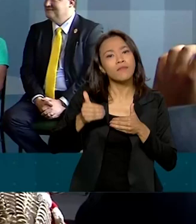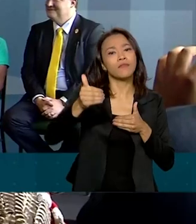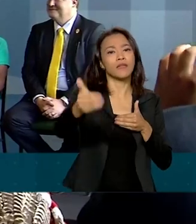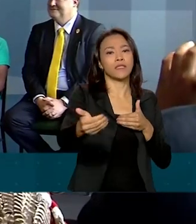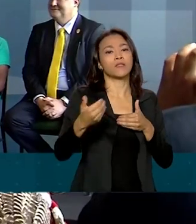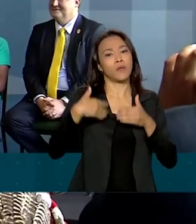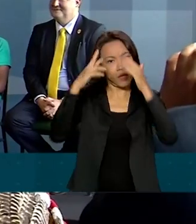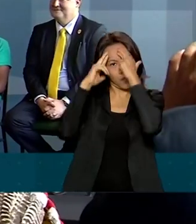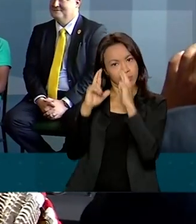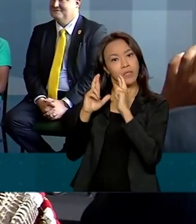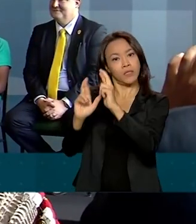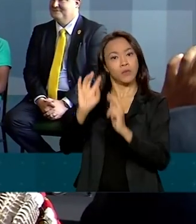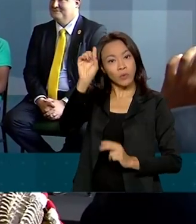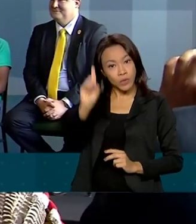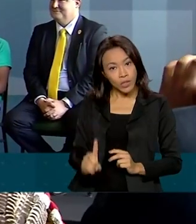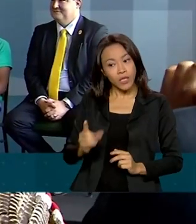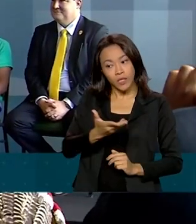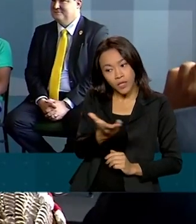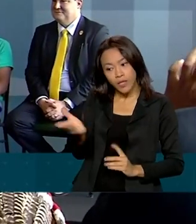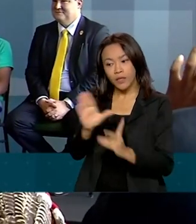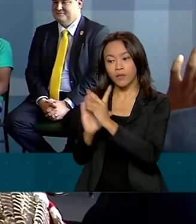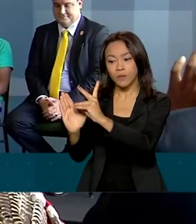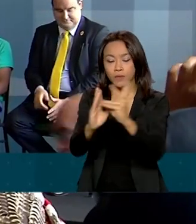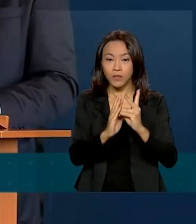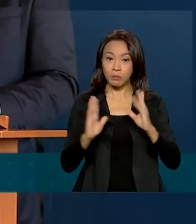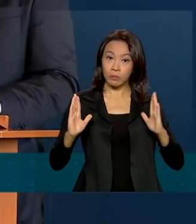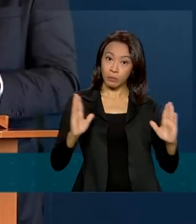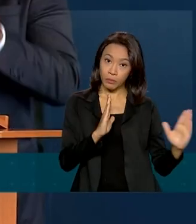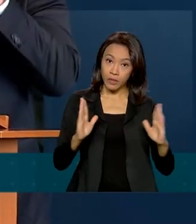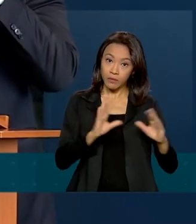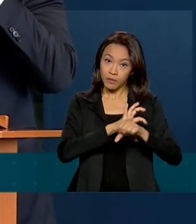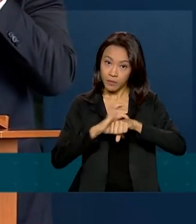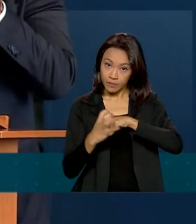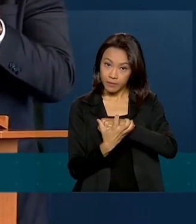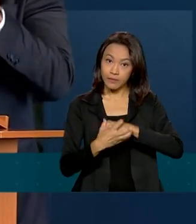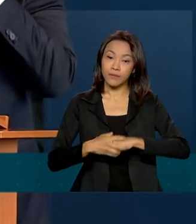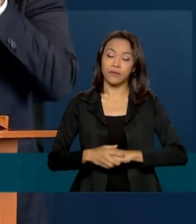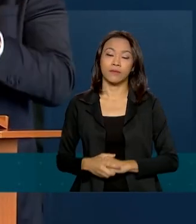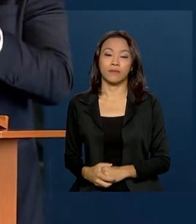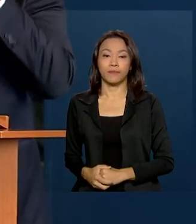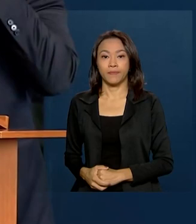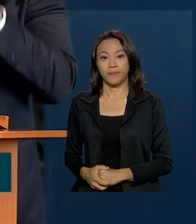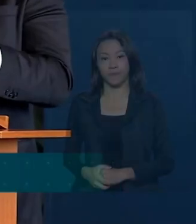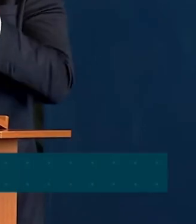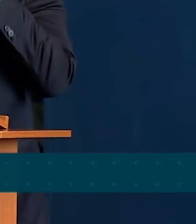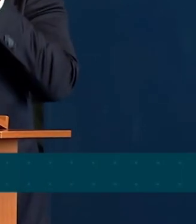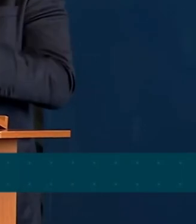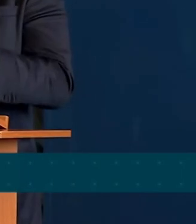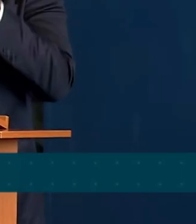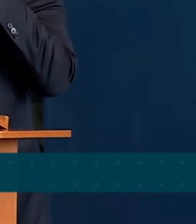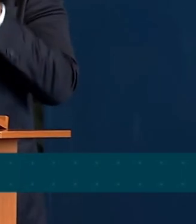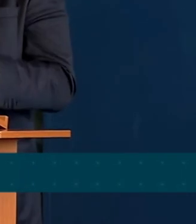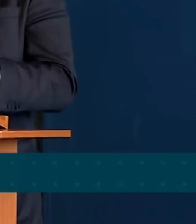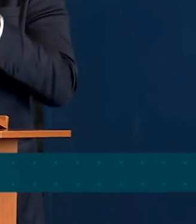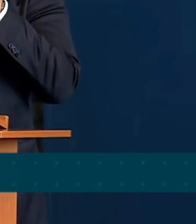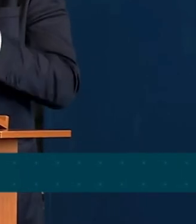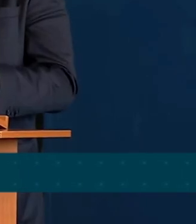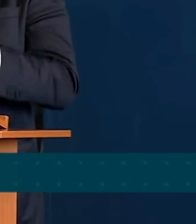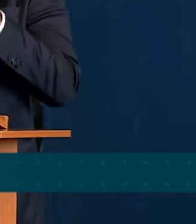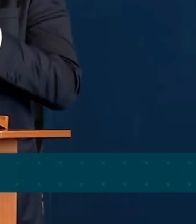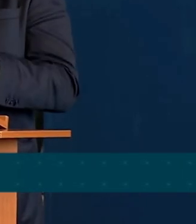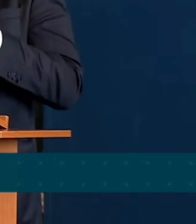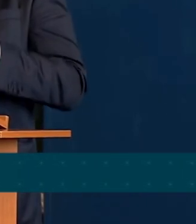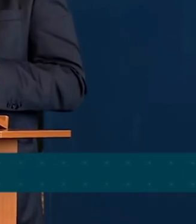dos indígenas, principalmente durante a pandemia. No total, já entregamos mais de 1 milhão e 300 mil cestas